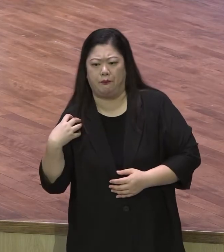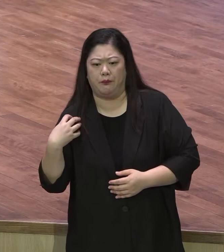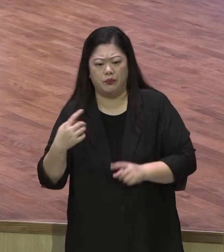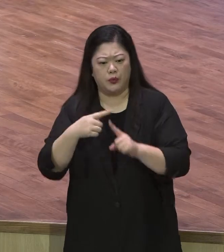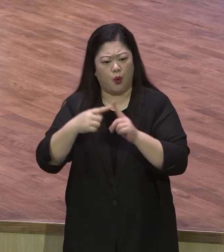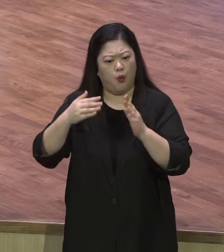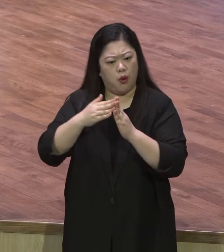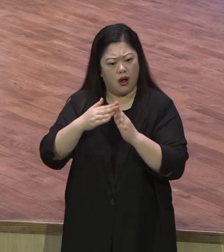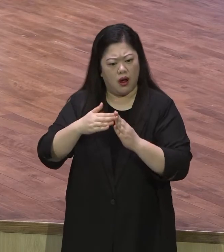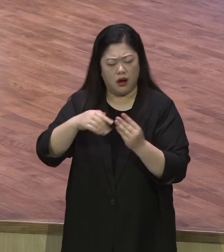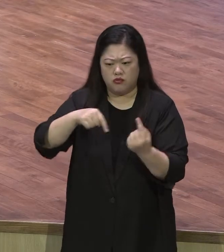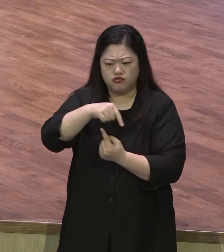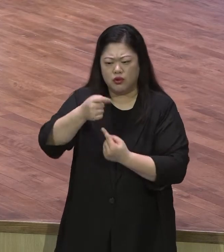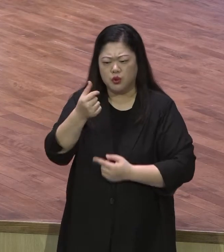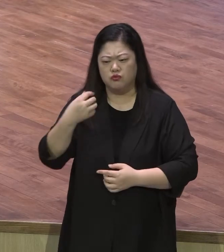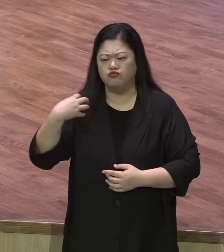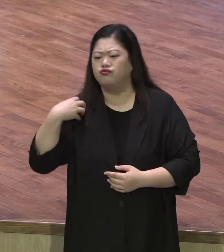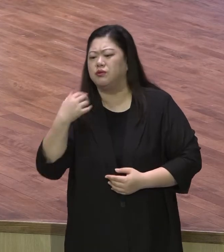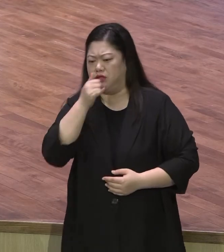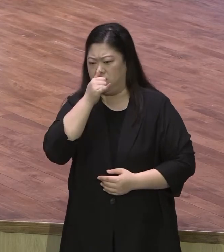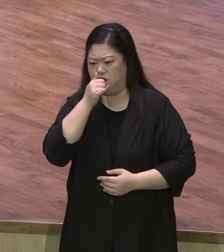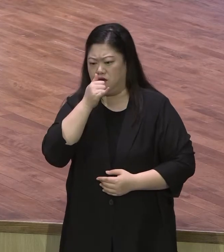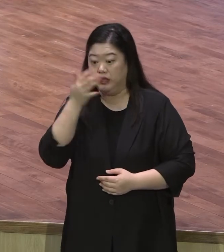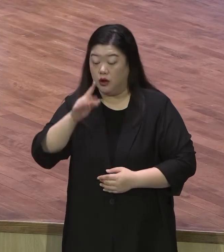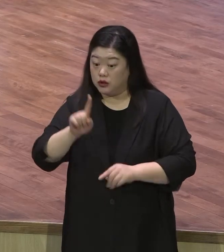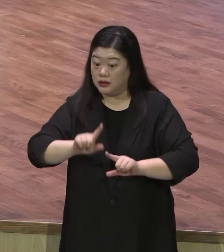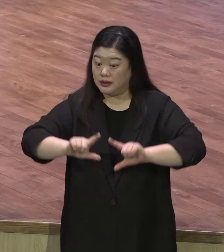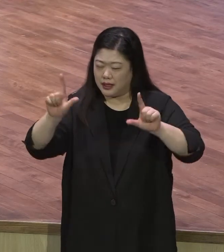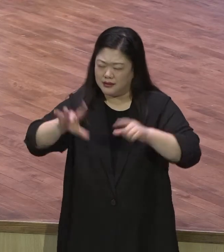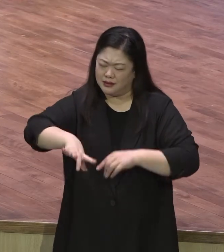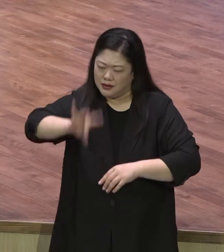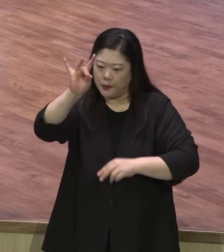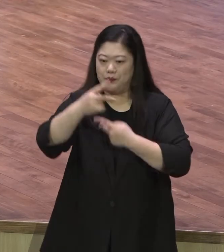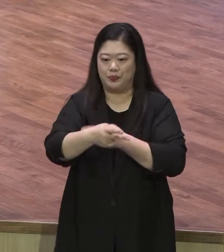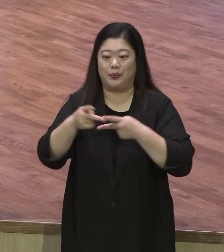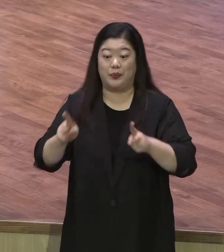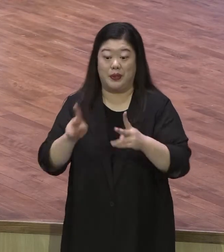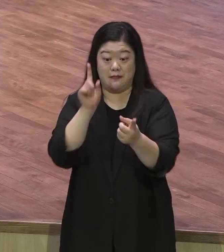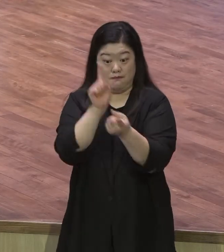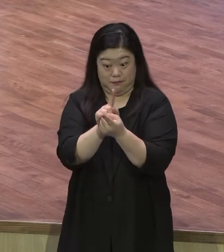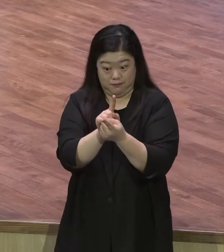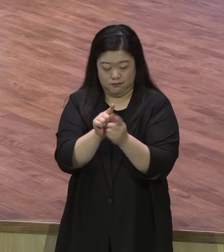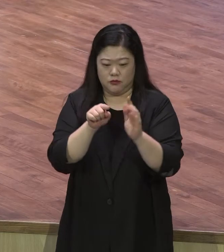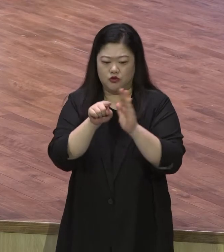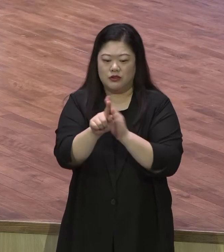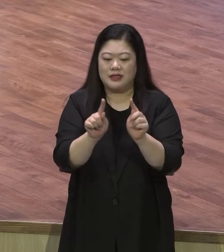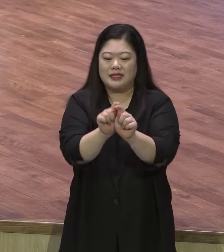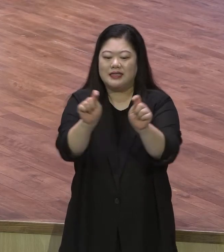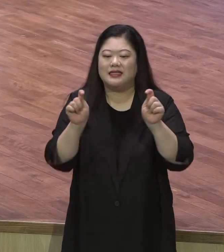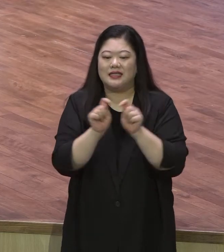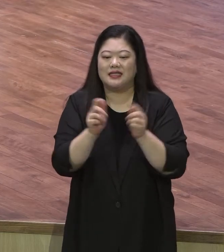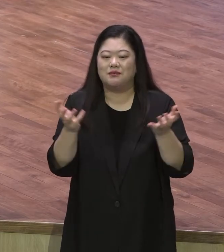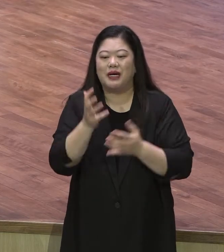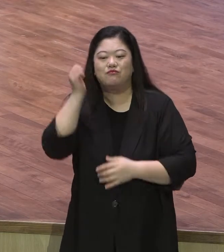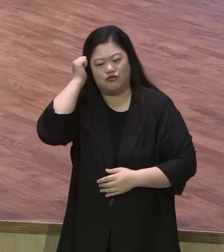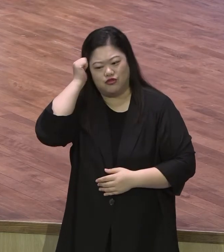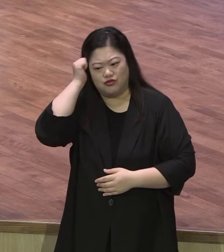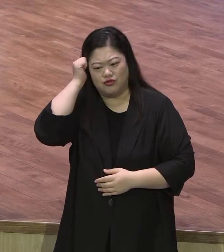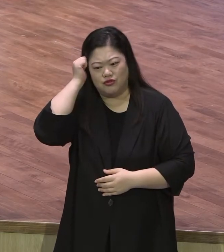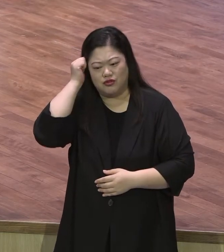어느 순간에 어느 날 팀 합숙을 갔는데 그것도 억지로 갔어요. 맹결나서 구정 설날에 하니까